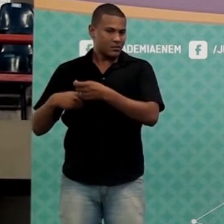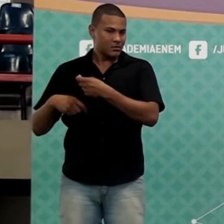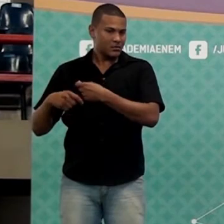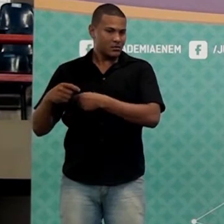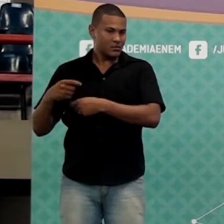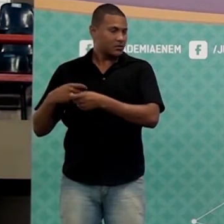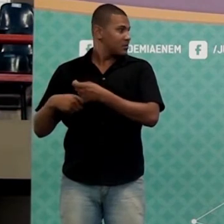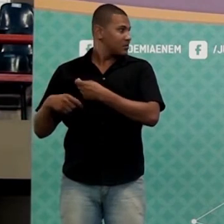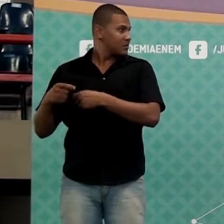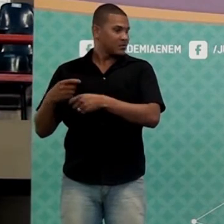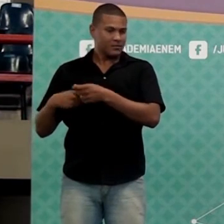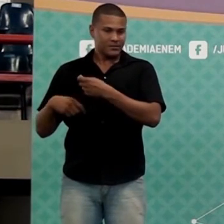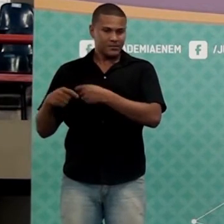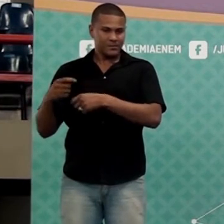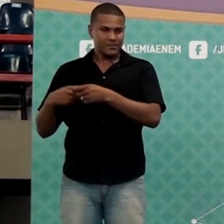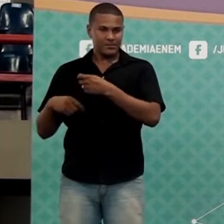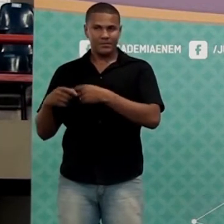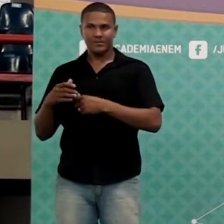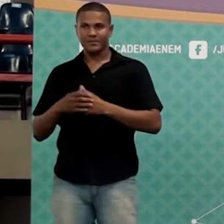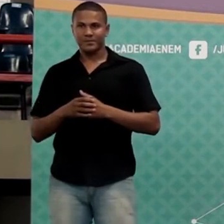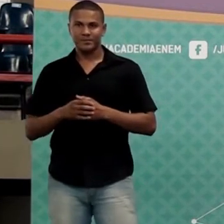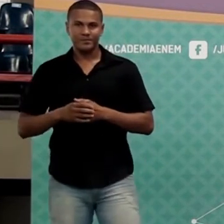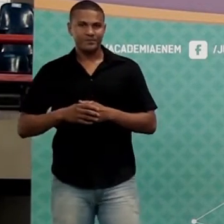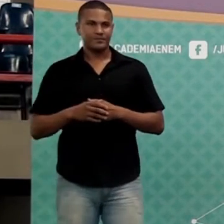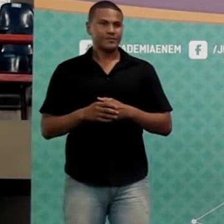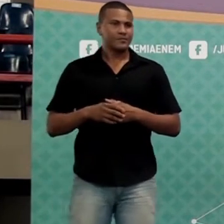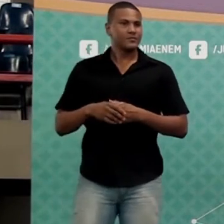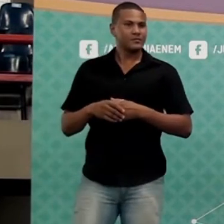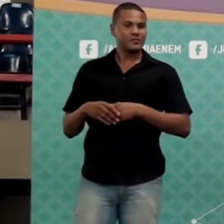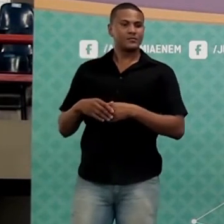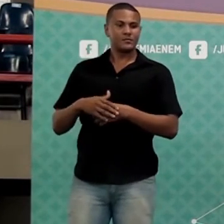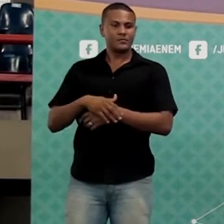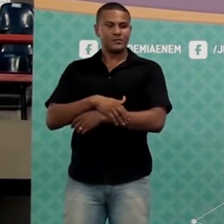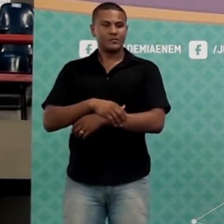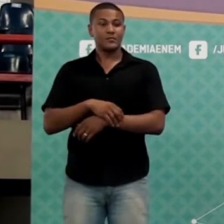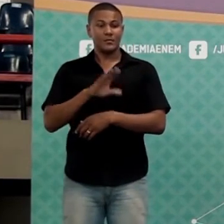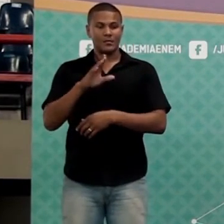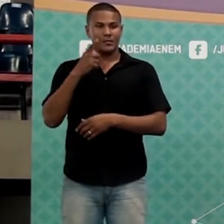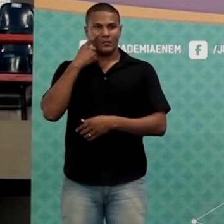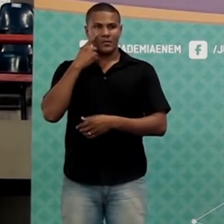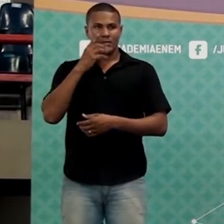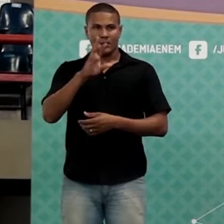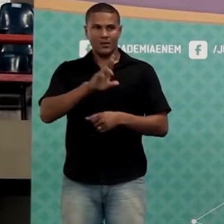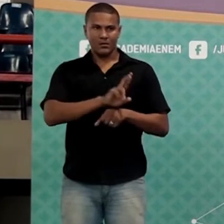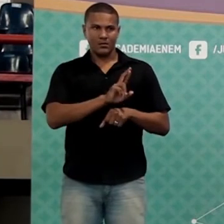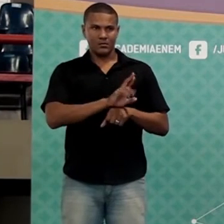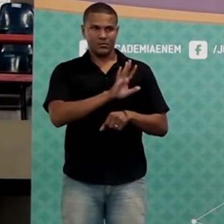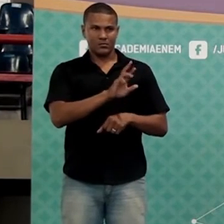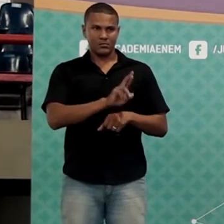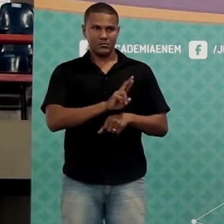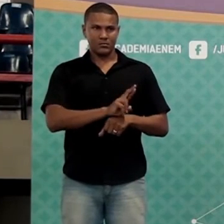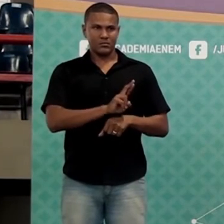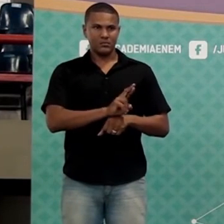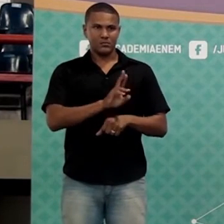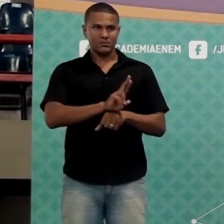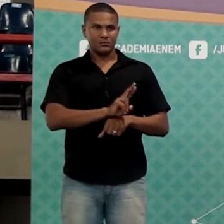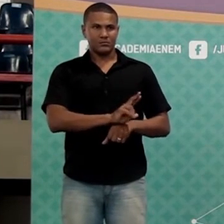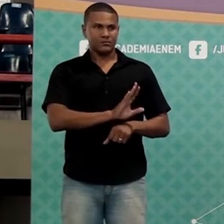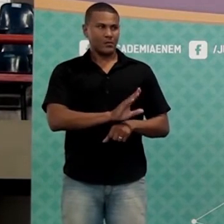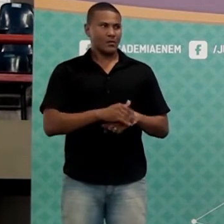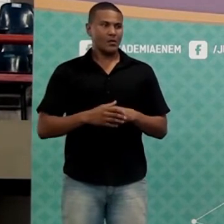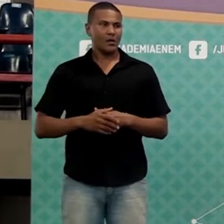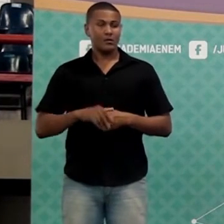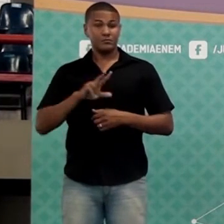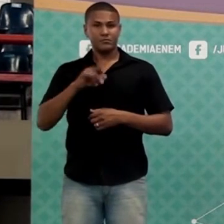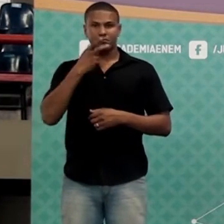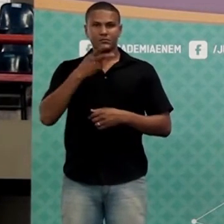Bora. Vai dar certo. Ó, guarde na tapaué a burguesia, que nós vamos falar de mercantilismo. É no mercantilismo